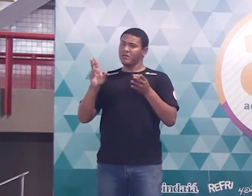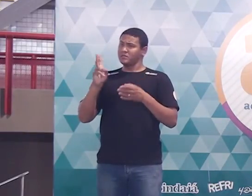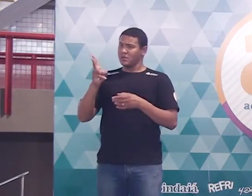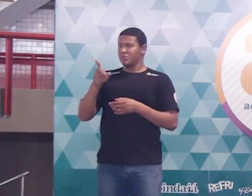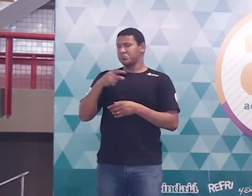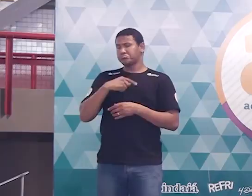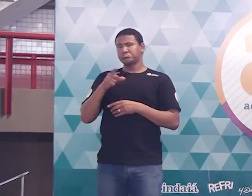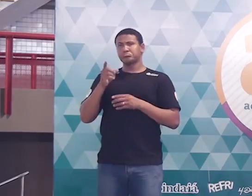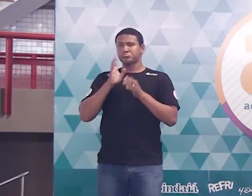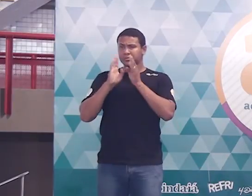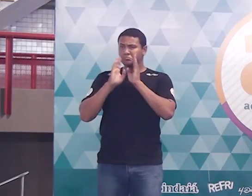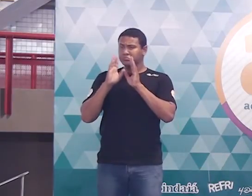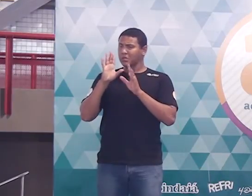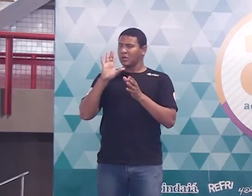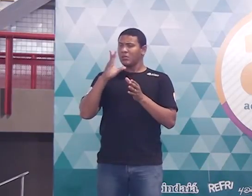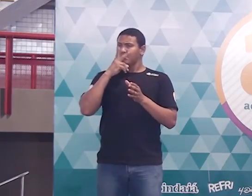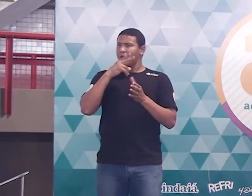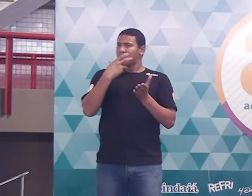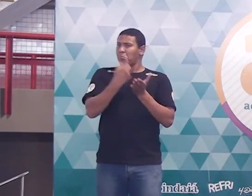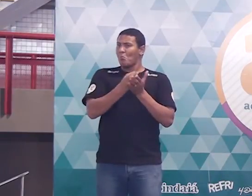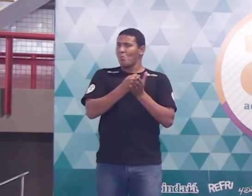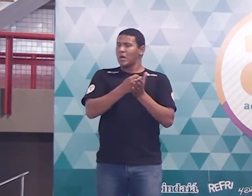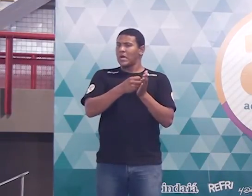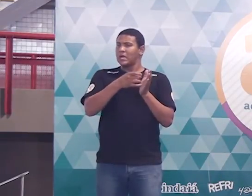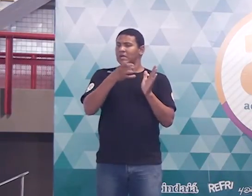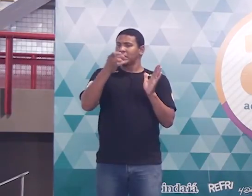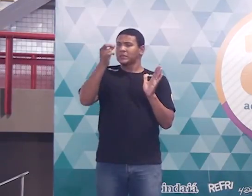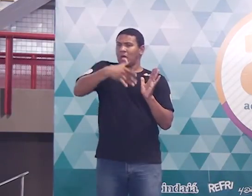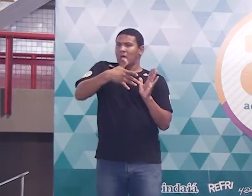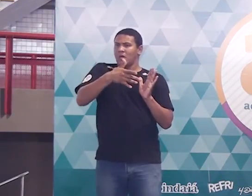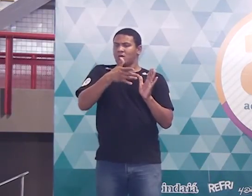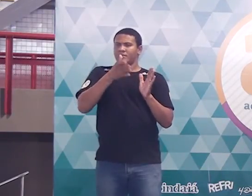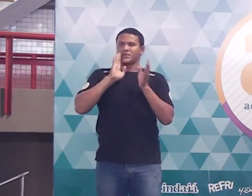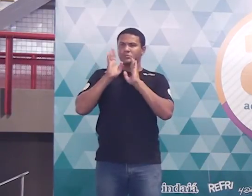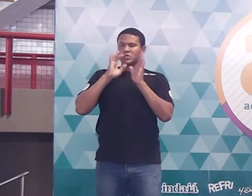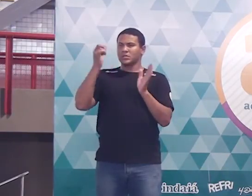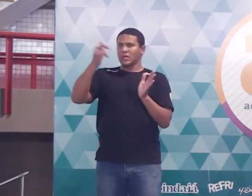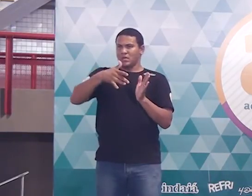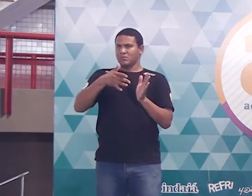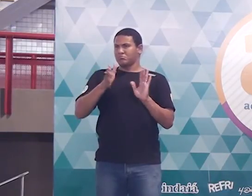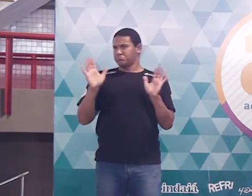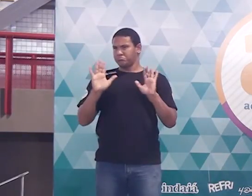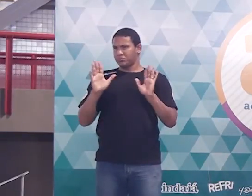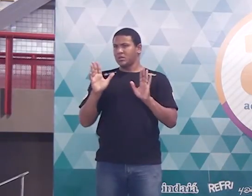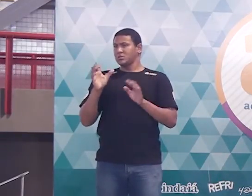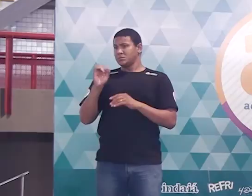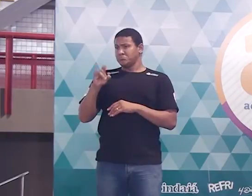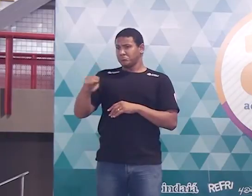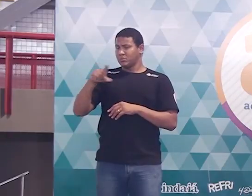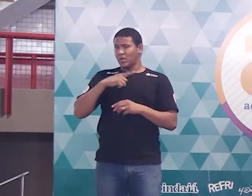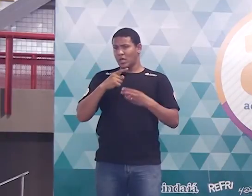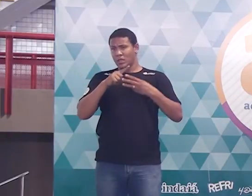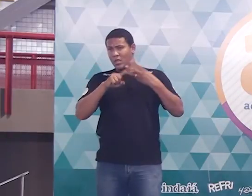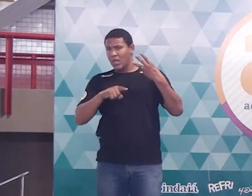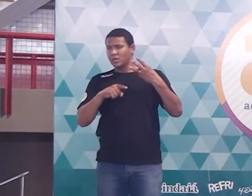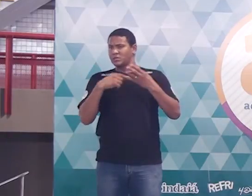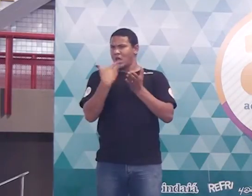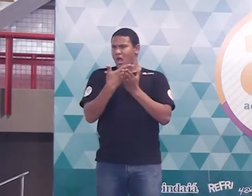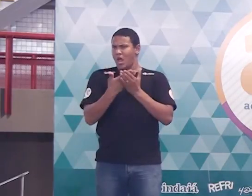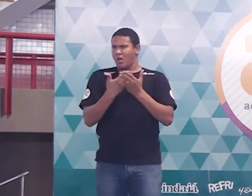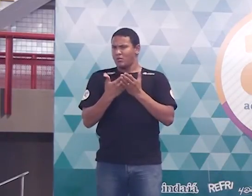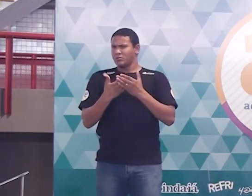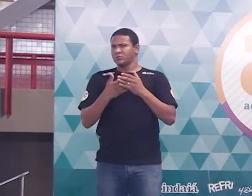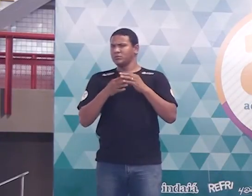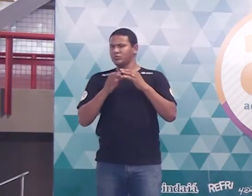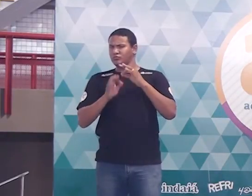próprio Facebook. Inclusive lá já tem 3 aulões que, se vocês já quiserem assistir, com resolução de questões,